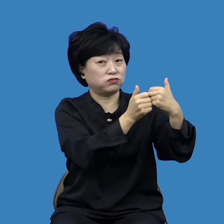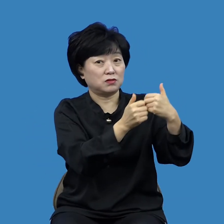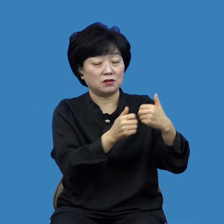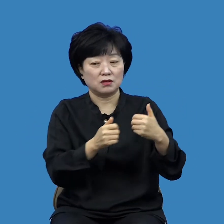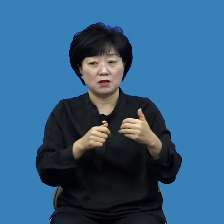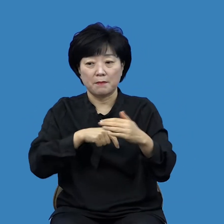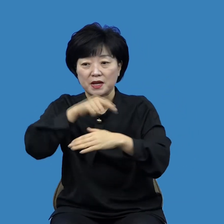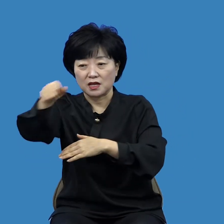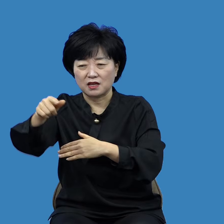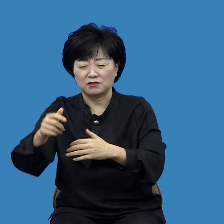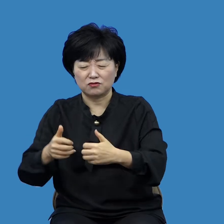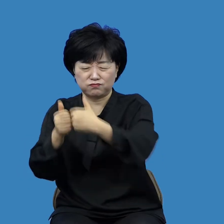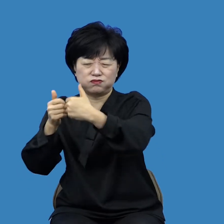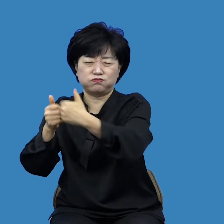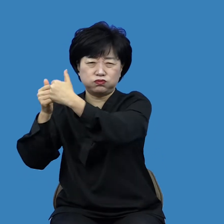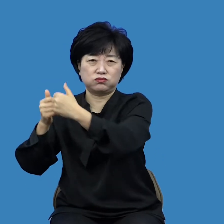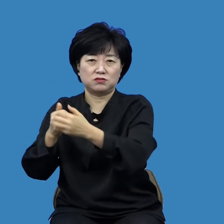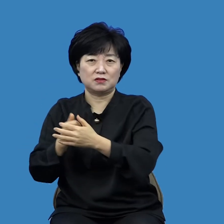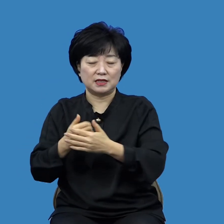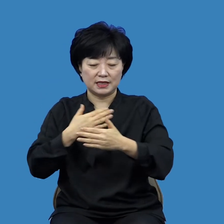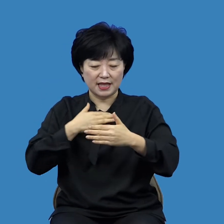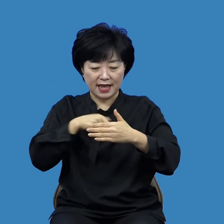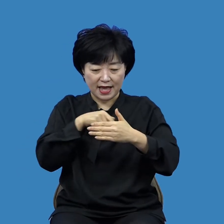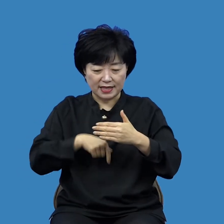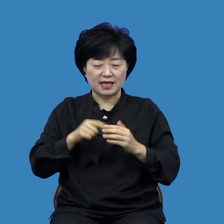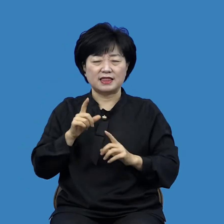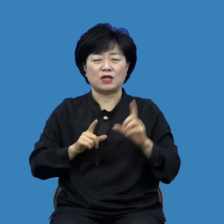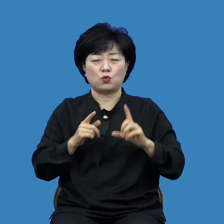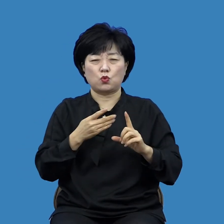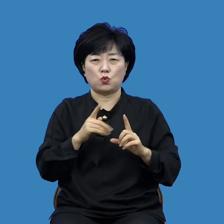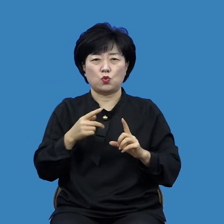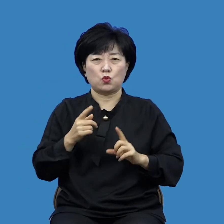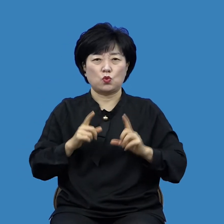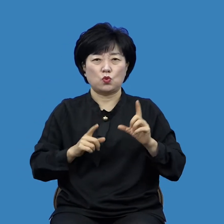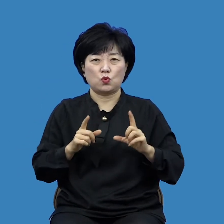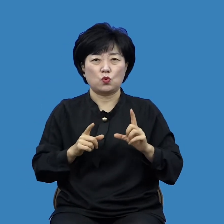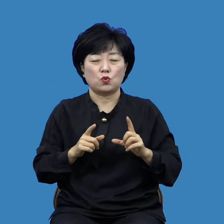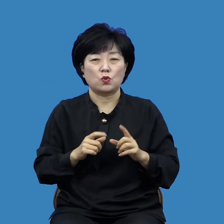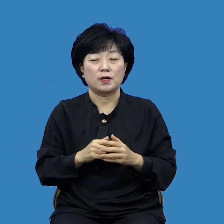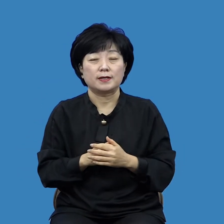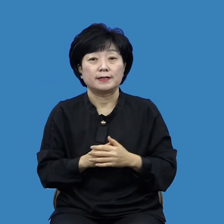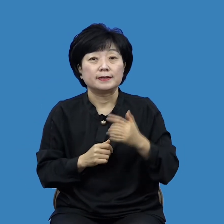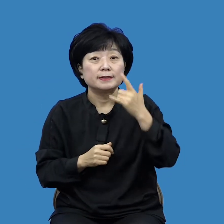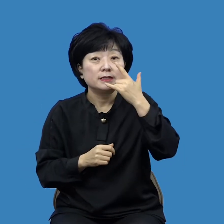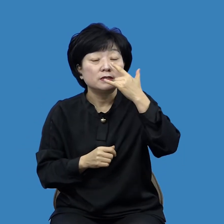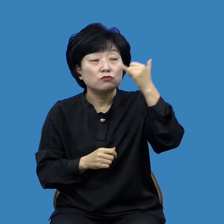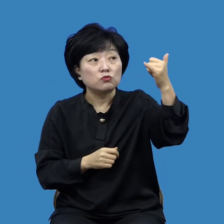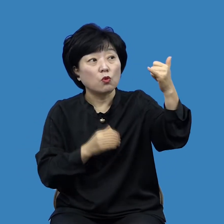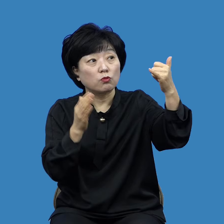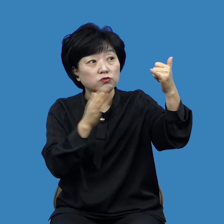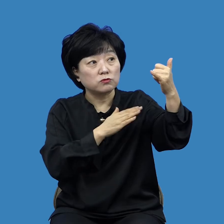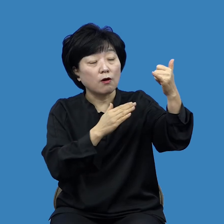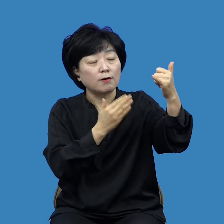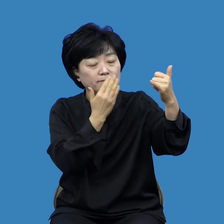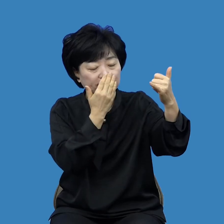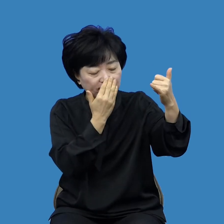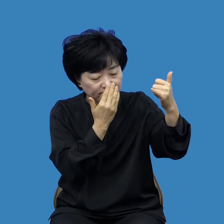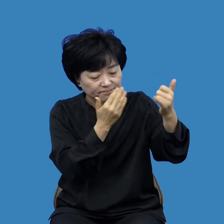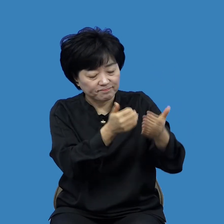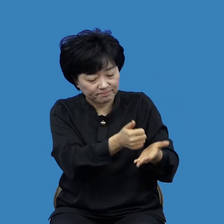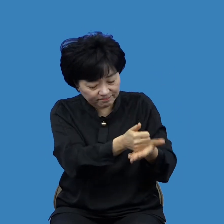그 상대방에 달려있는 게 아니라는 거야. 내 안의 태도지. 그래서 이 부모님으로부터 계속 순종하고 존경하는